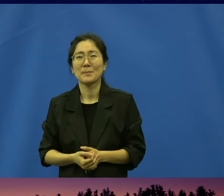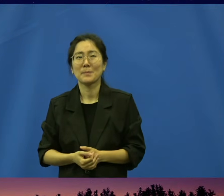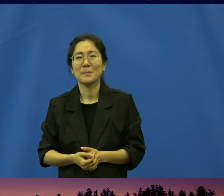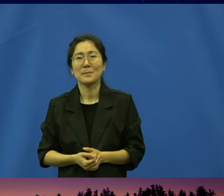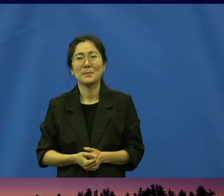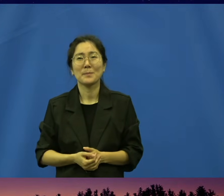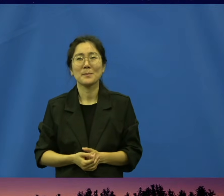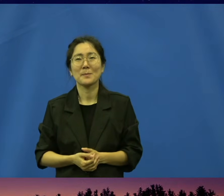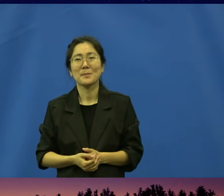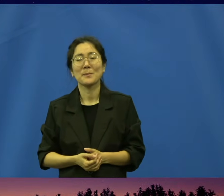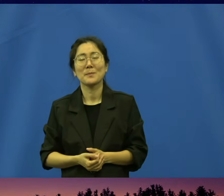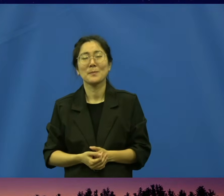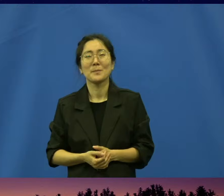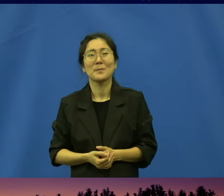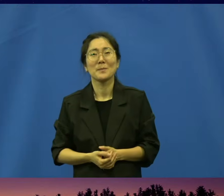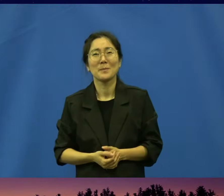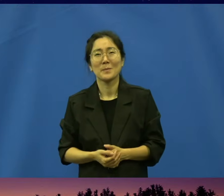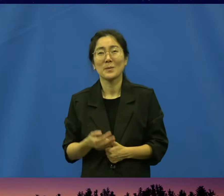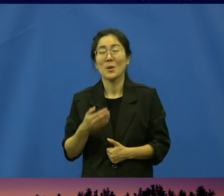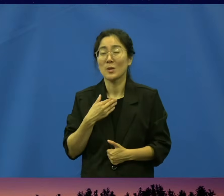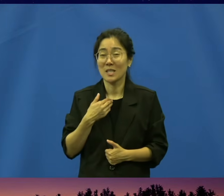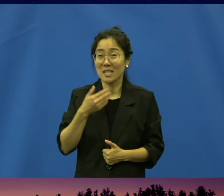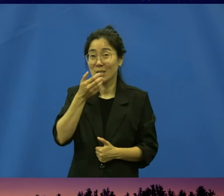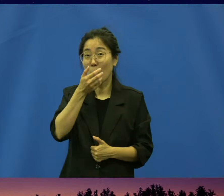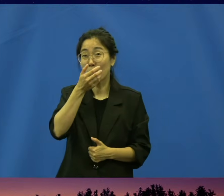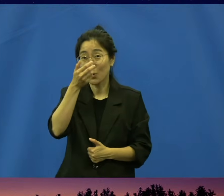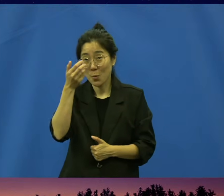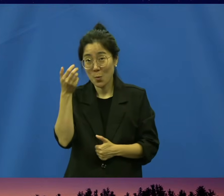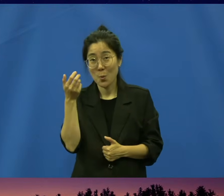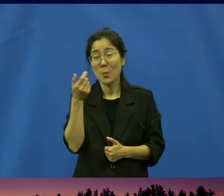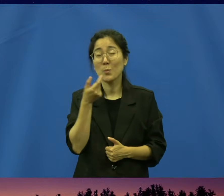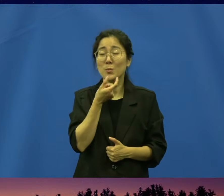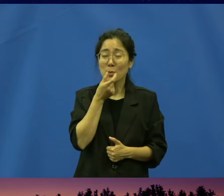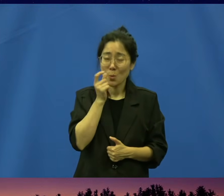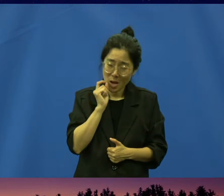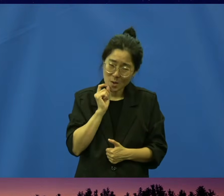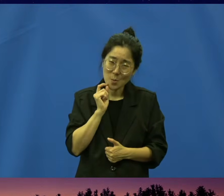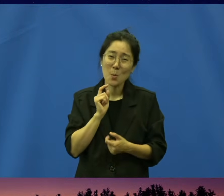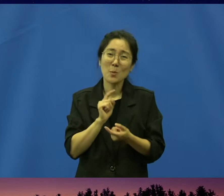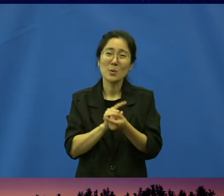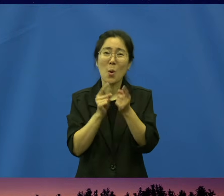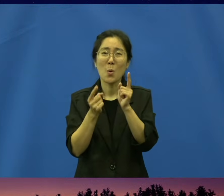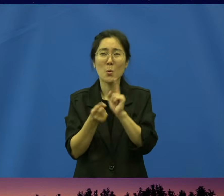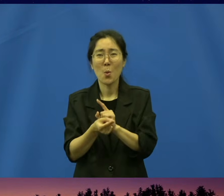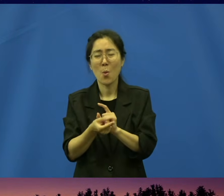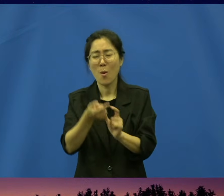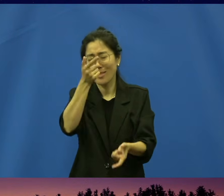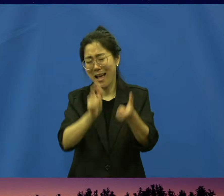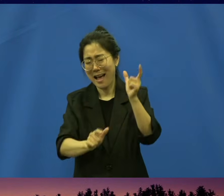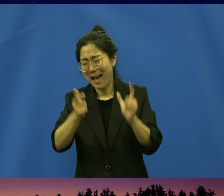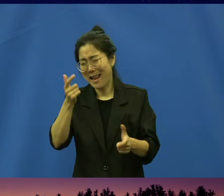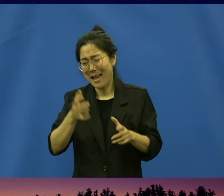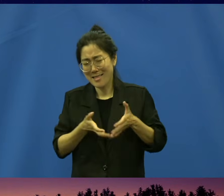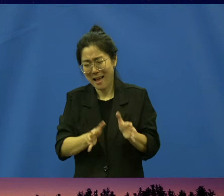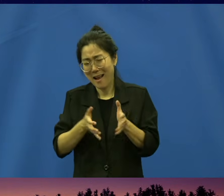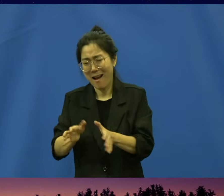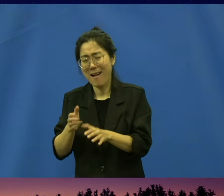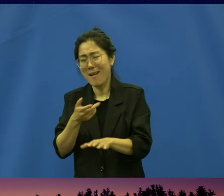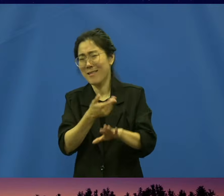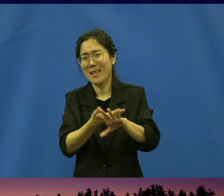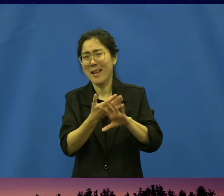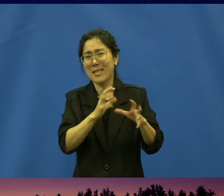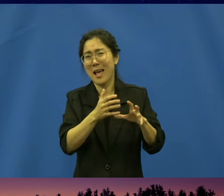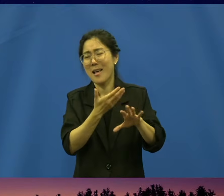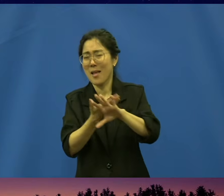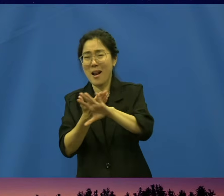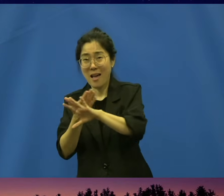말을 붙이죠. 저희들은 젊고 부족하고 또 서로 여러 다른 배경에서 모였지만은